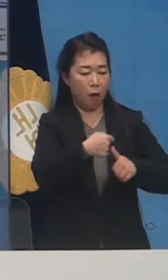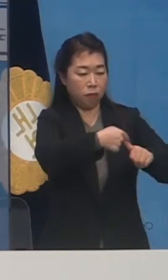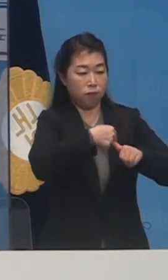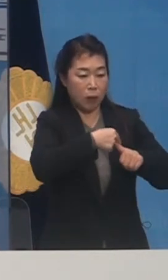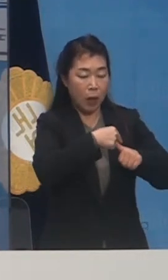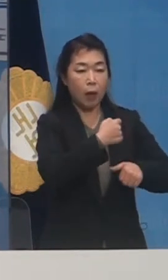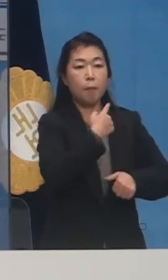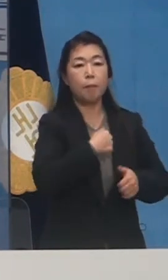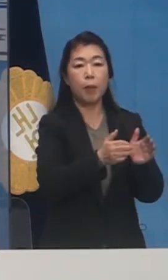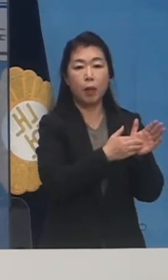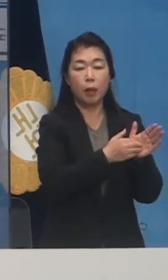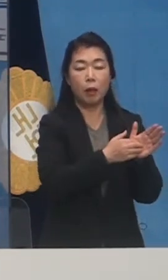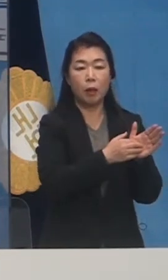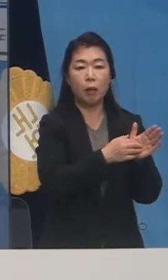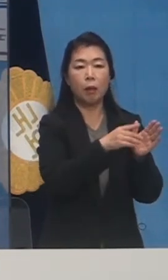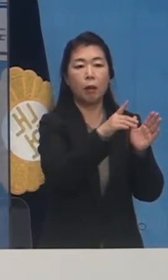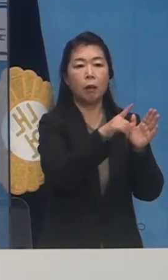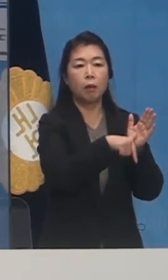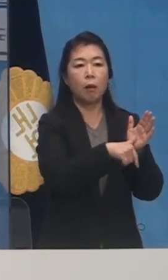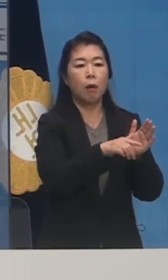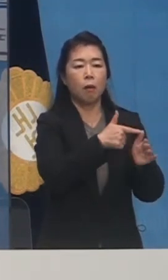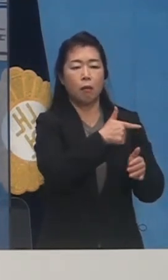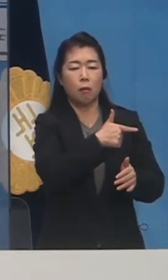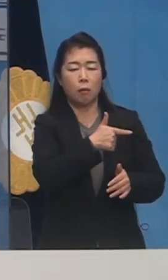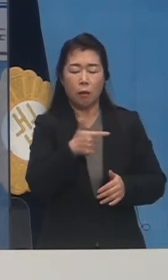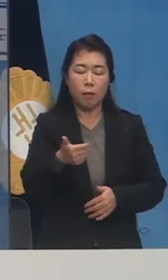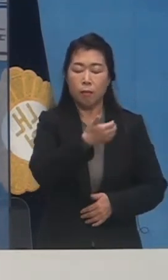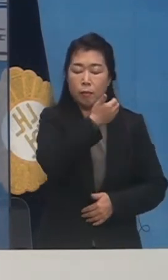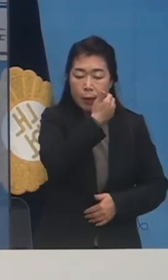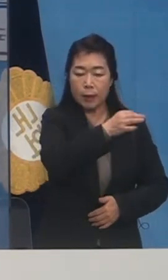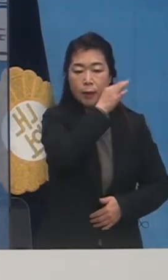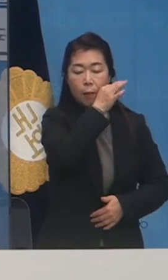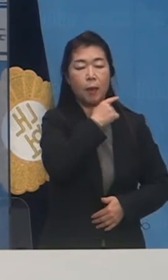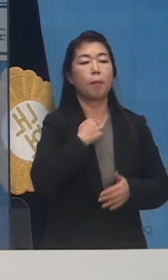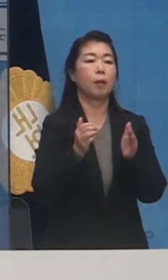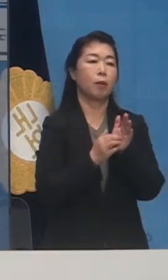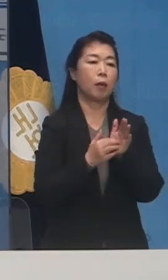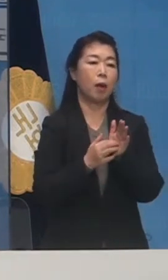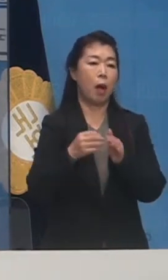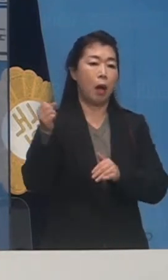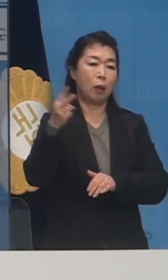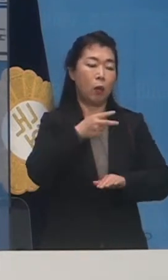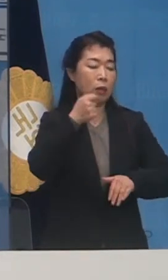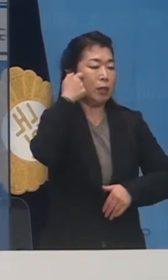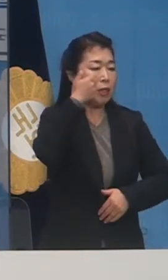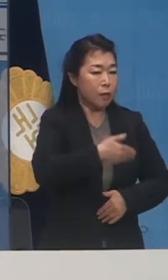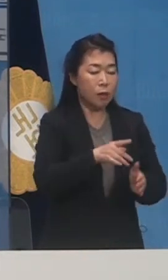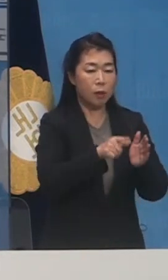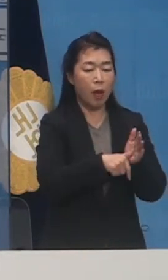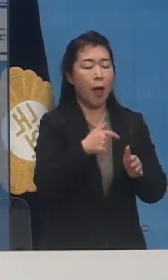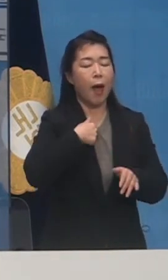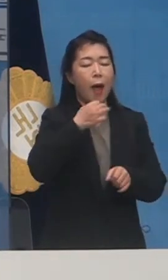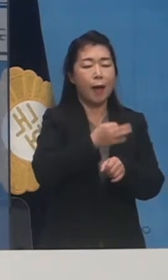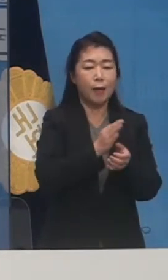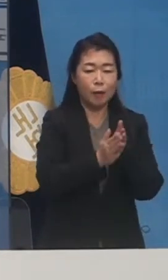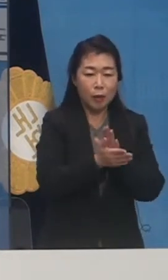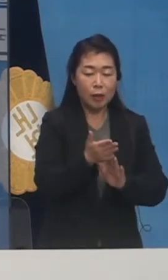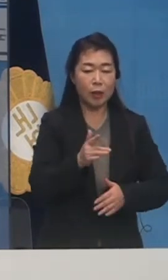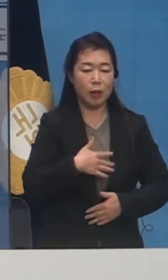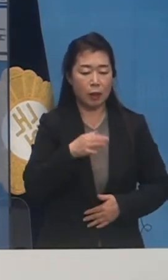강요했습니다. 그때 저는 너무 수치스러웠습니다. 또 다른 질문에 어쩔 수